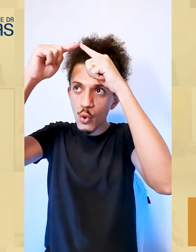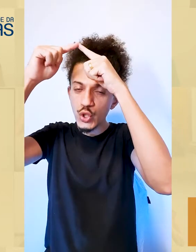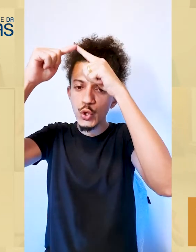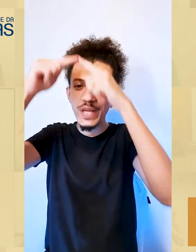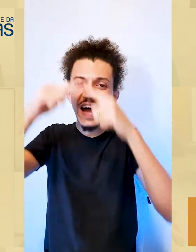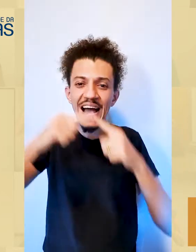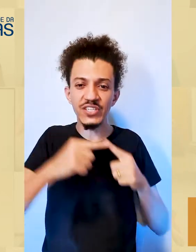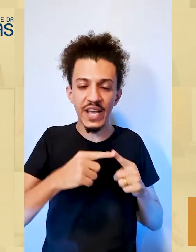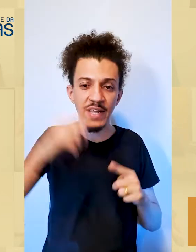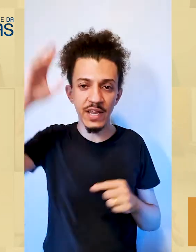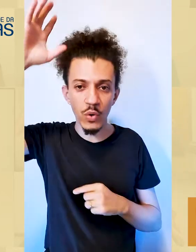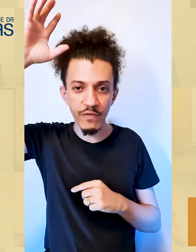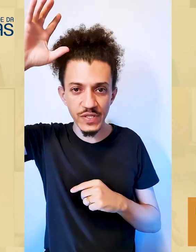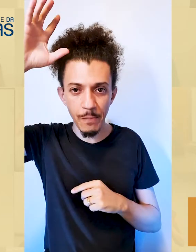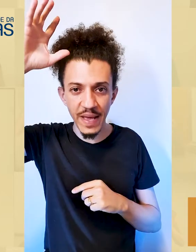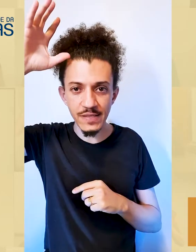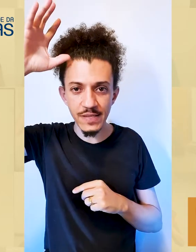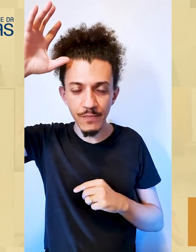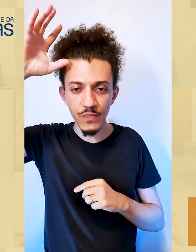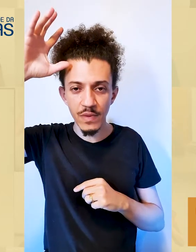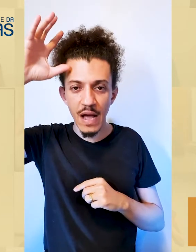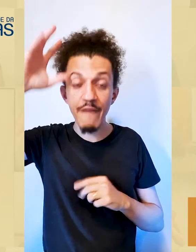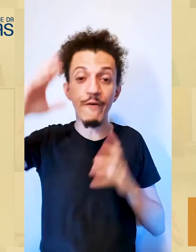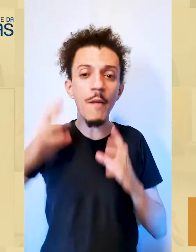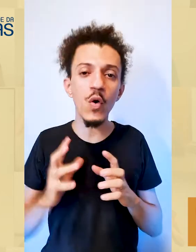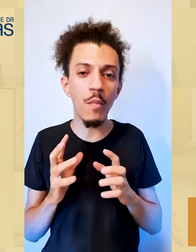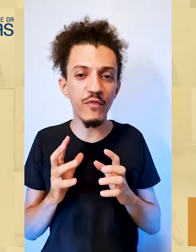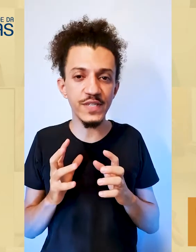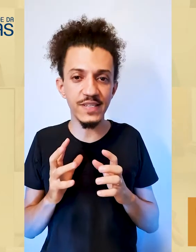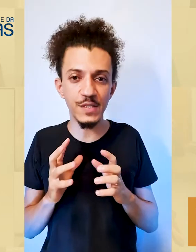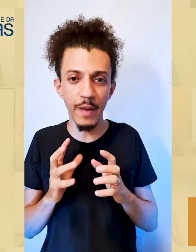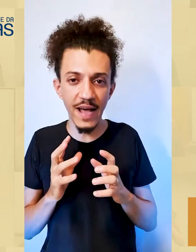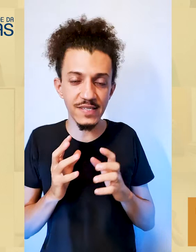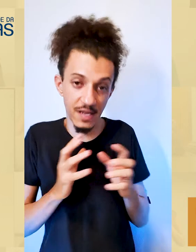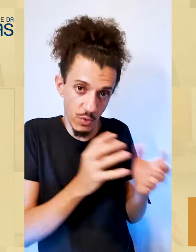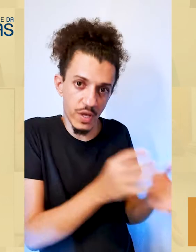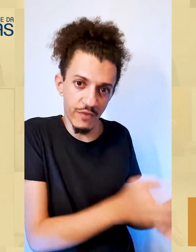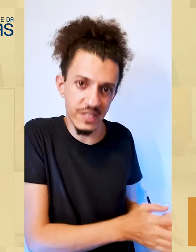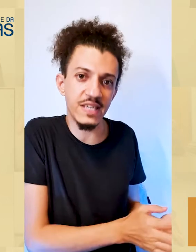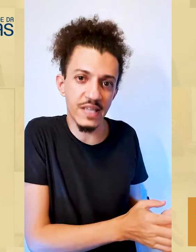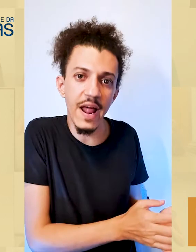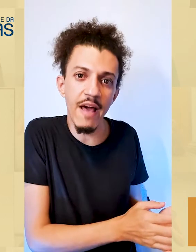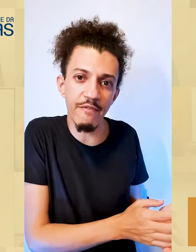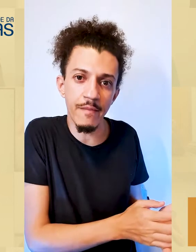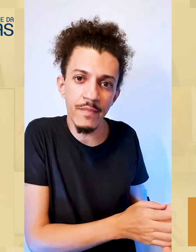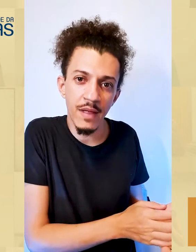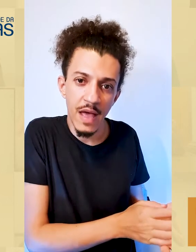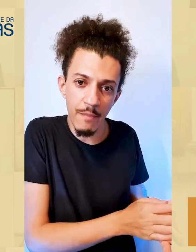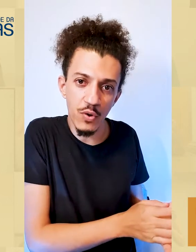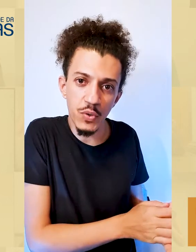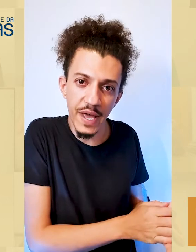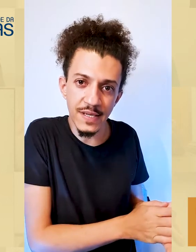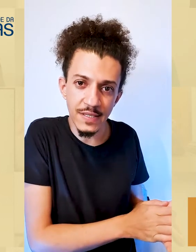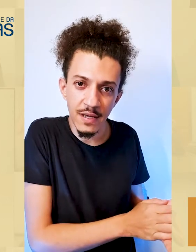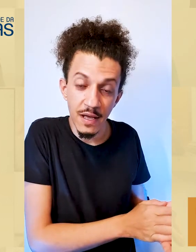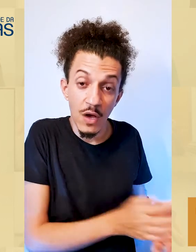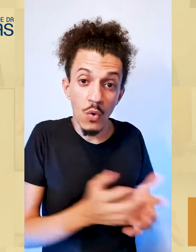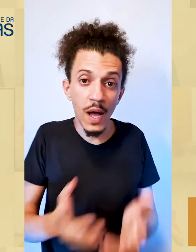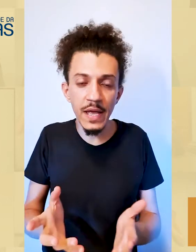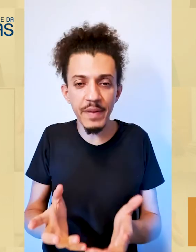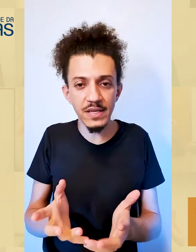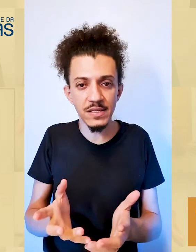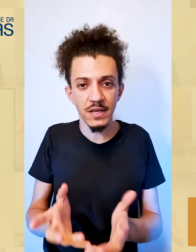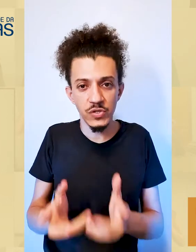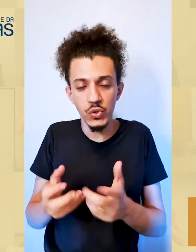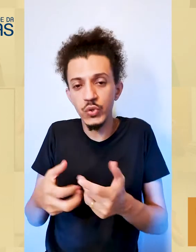uma continuidade entre o que você pensa, a forma como você se expressa e o que você escreve em português. Com